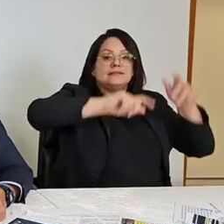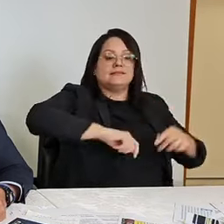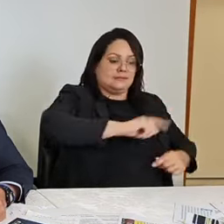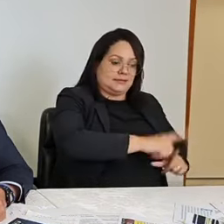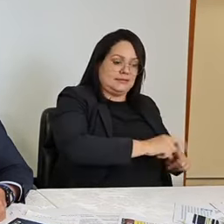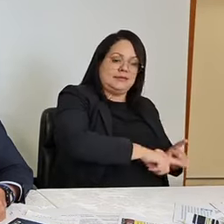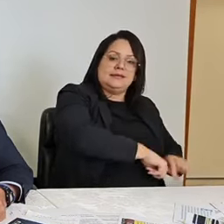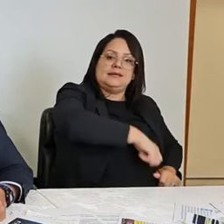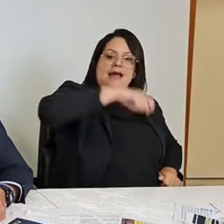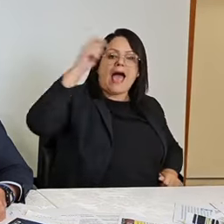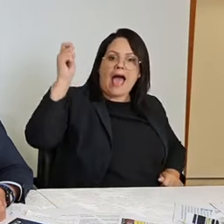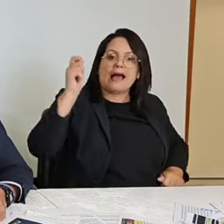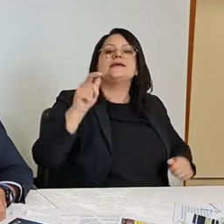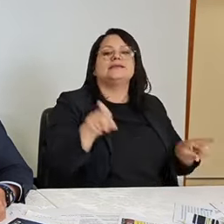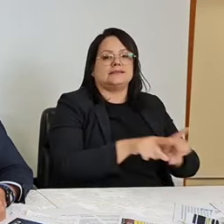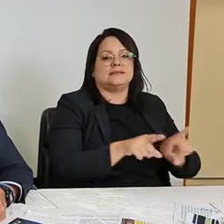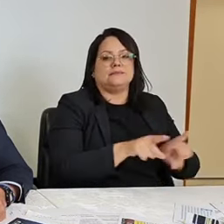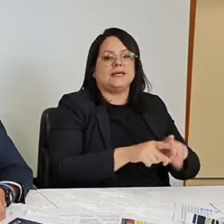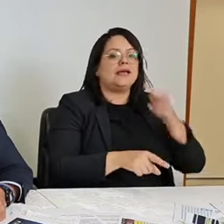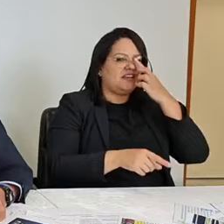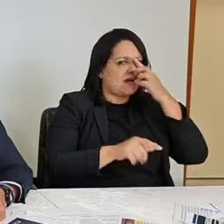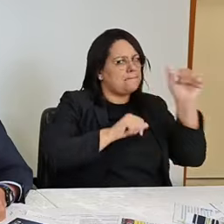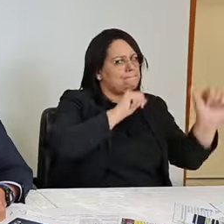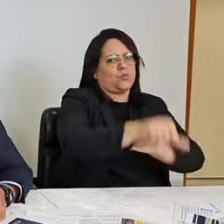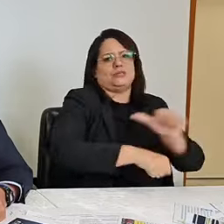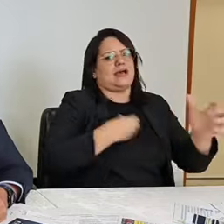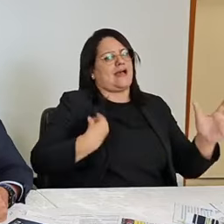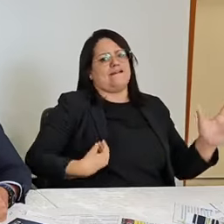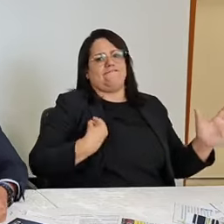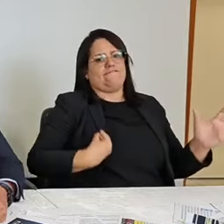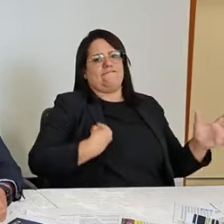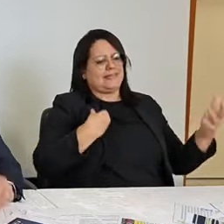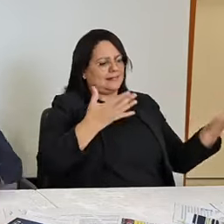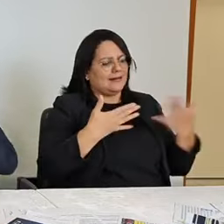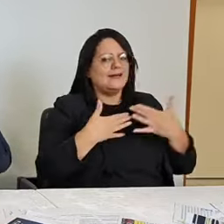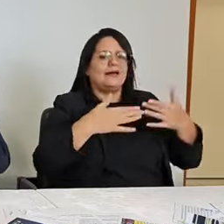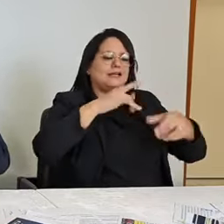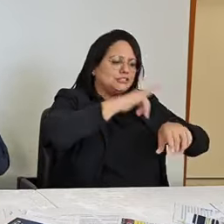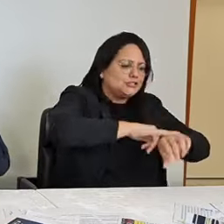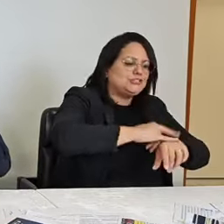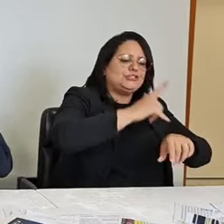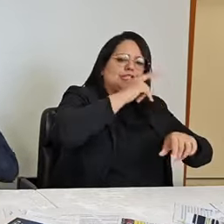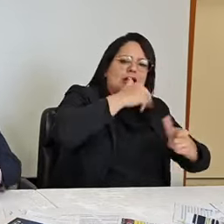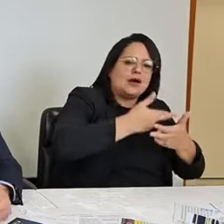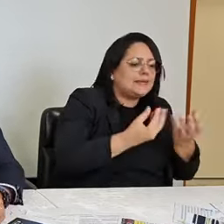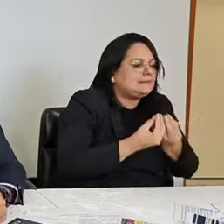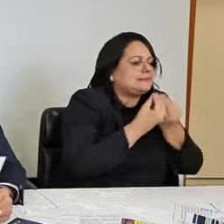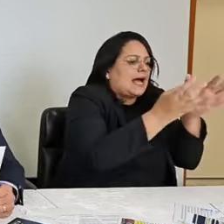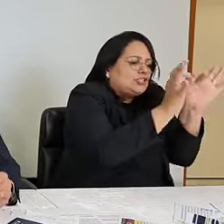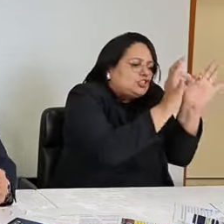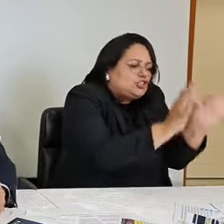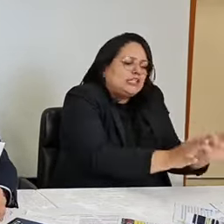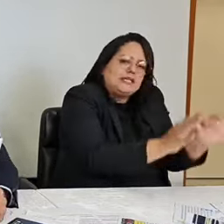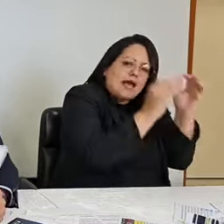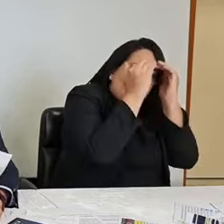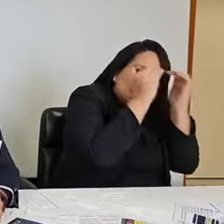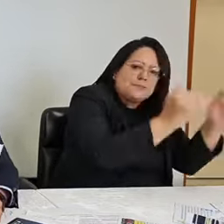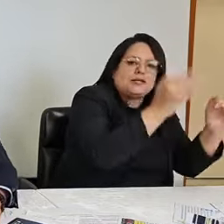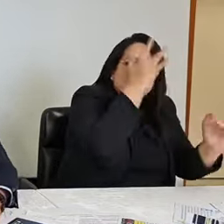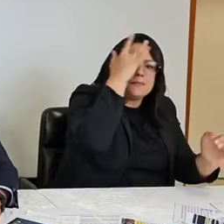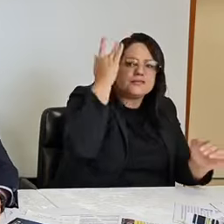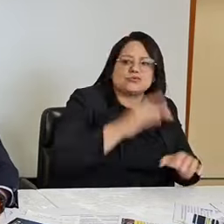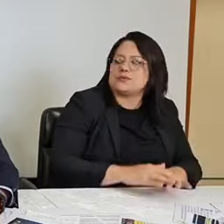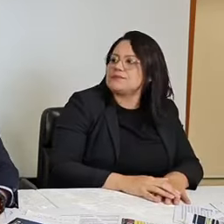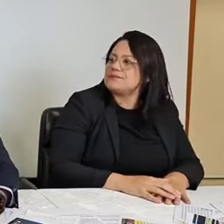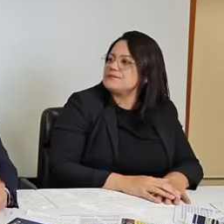mudar, de uma vez por todas, a condição sanitária urbana no nosso Brasil, elevar dignidade às pessoas. Ô, Salles, enquanto você